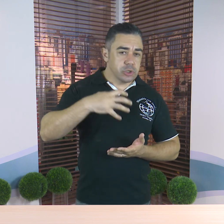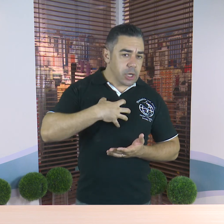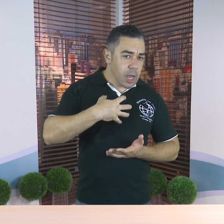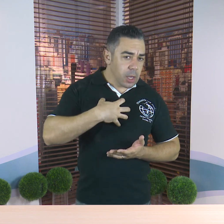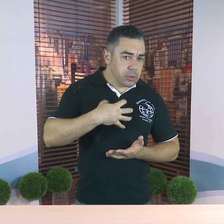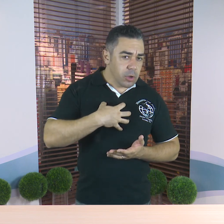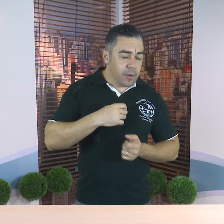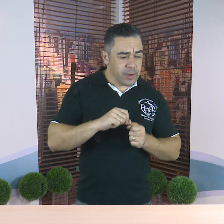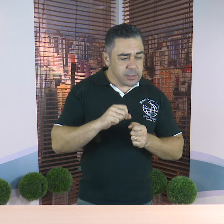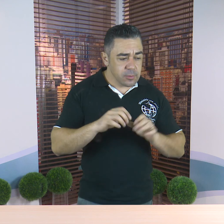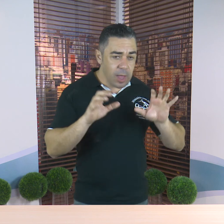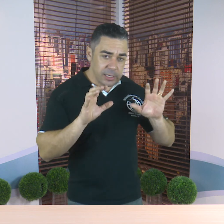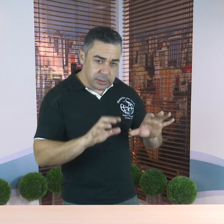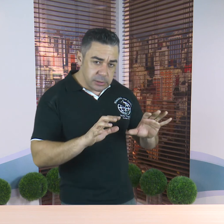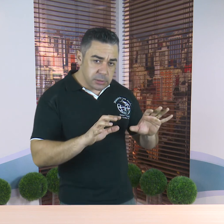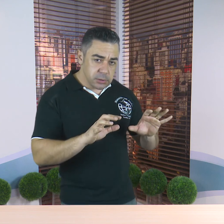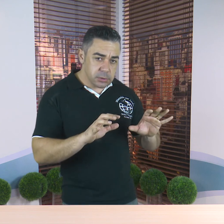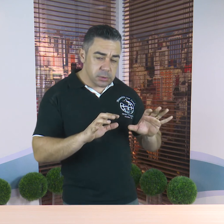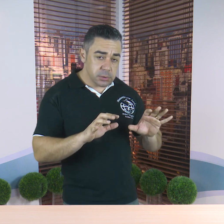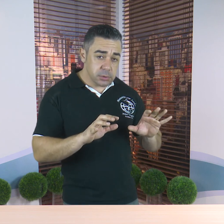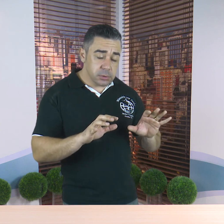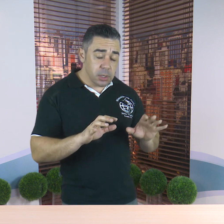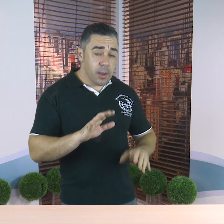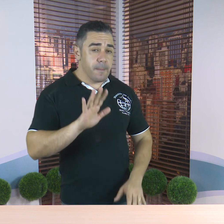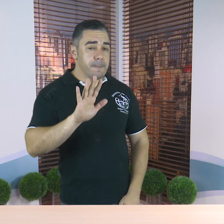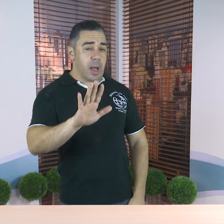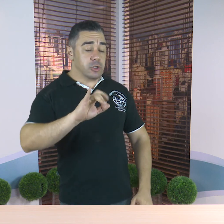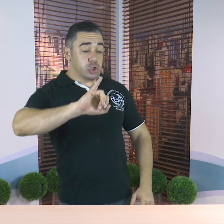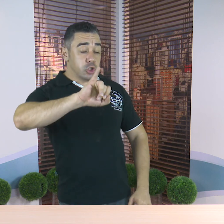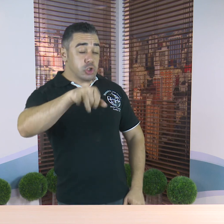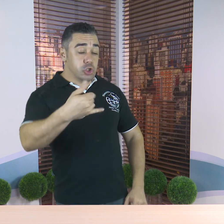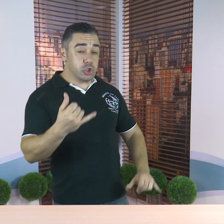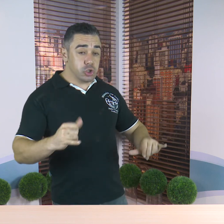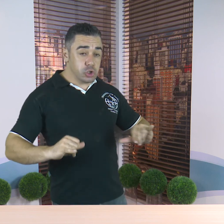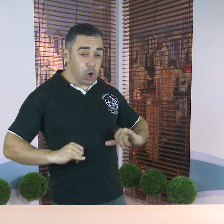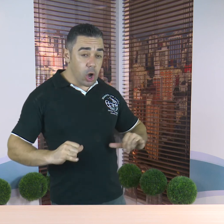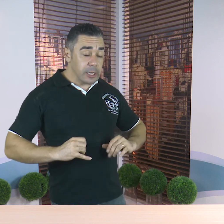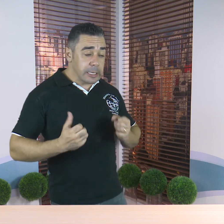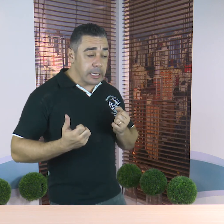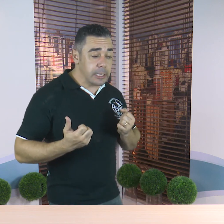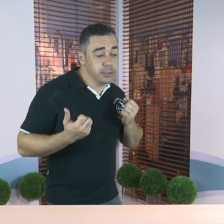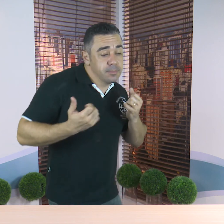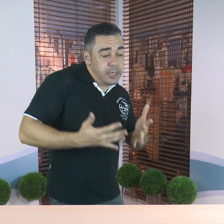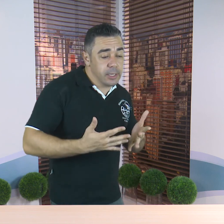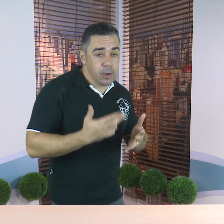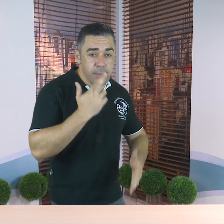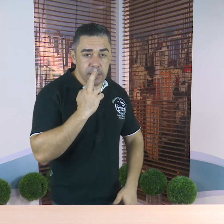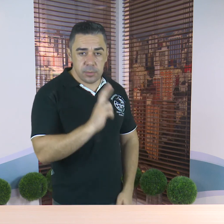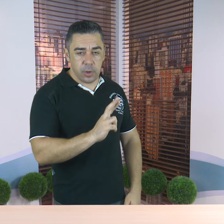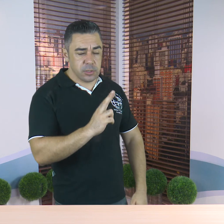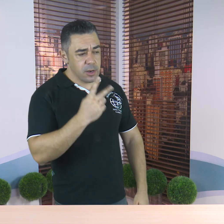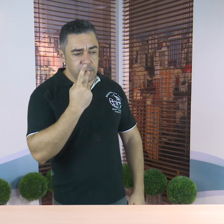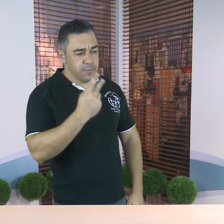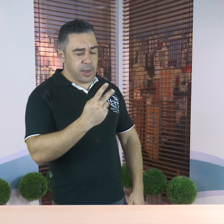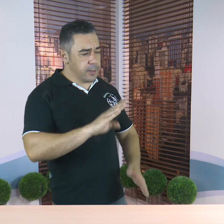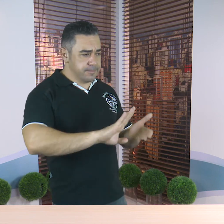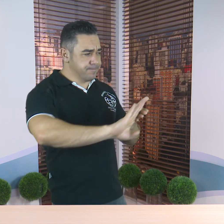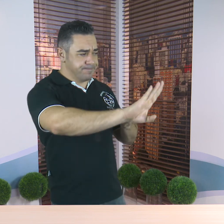agirmos deste ou daquele modo, Jó emite uma resposta angustiada. Ele rejeita o conselho e